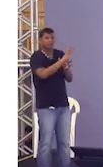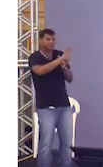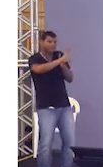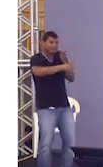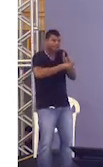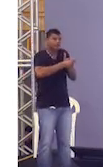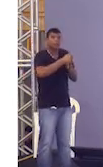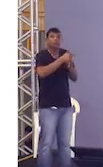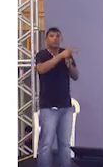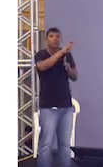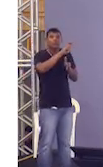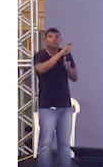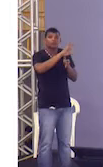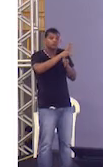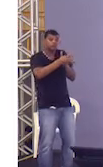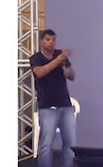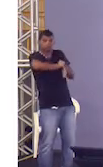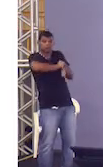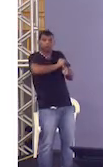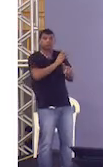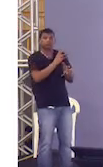adicionamos 15 unidades ao subtraendo?